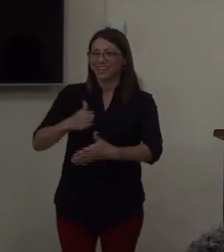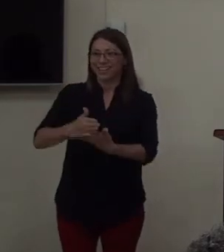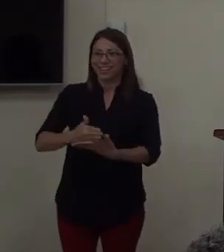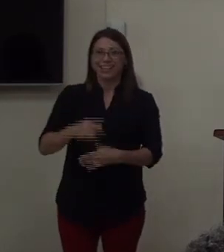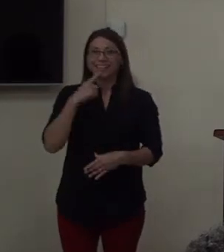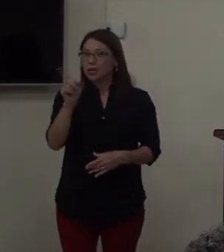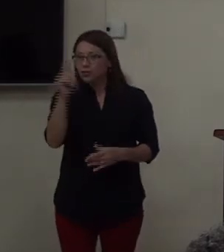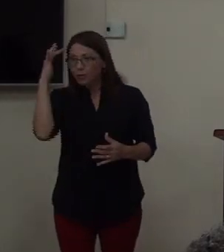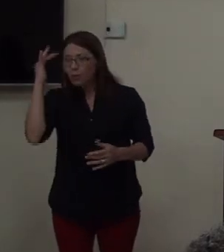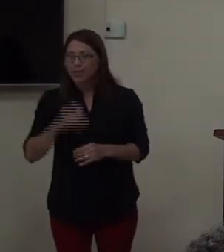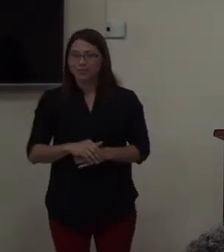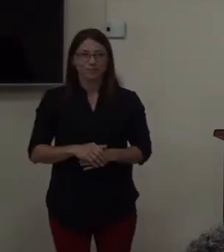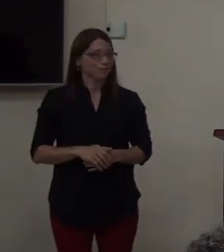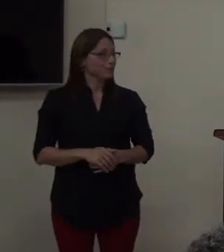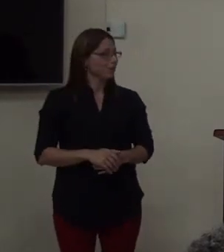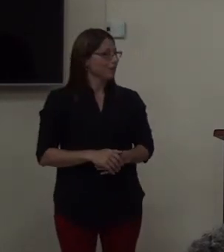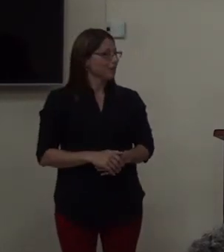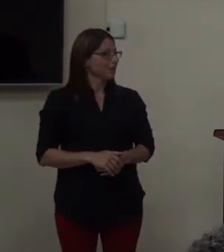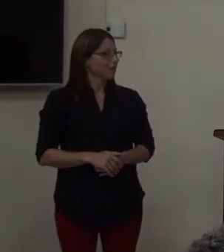Lo intento esquematizar de forma global aquí,